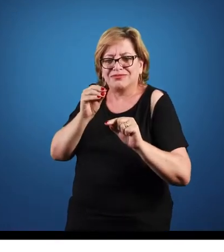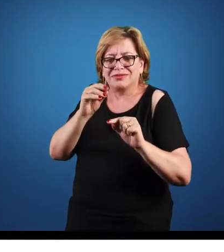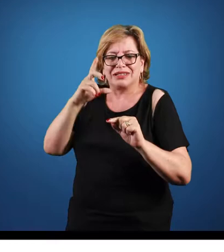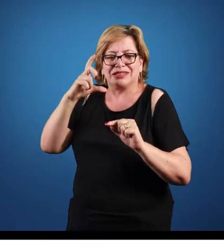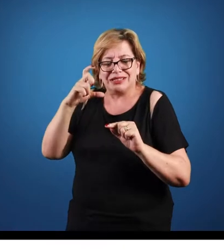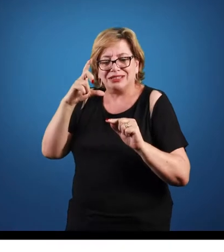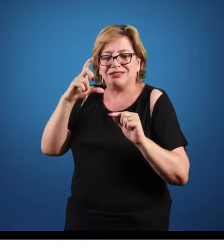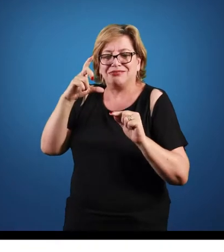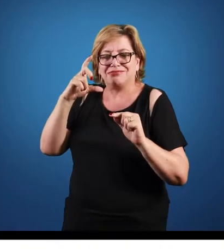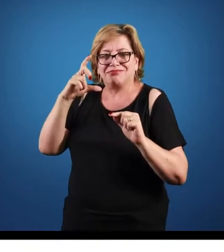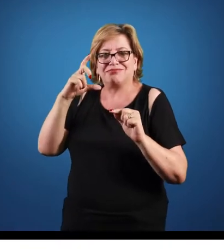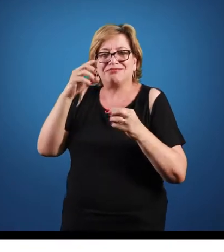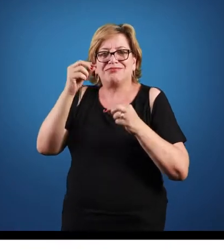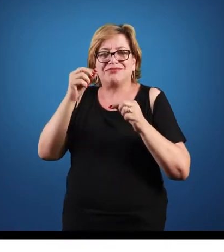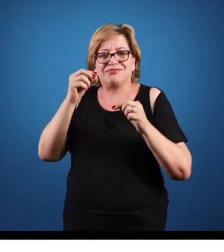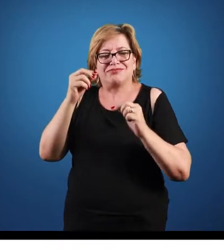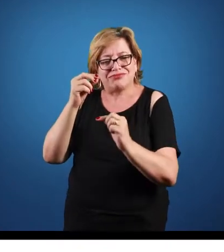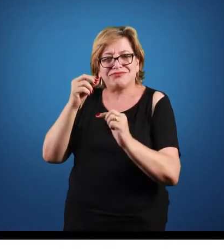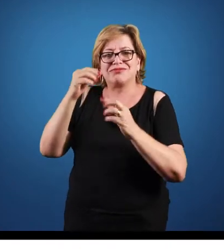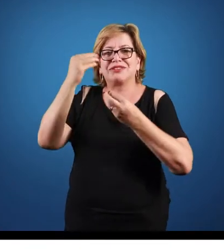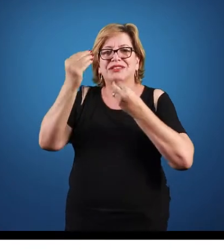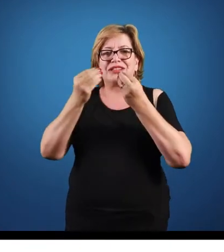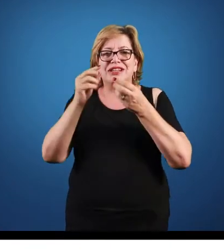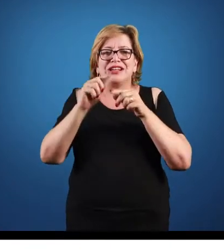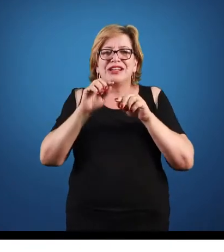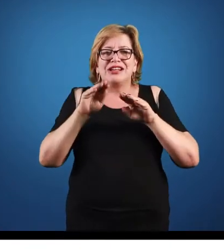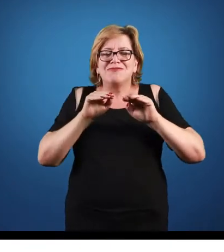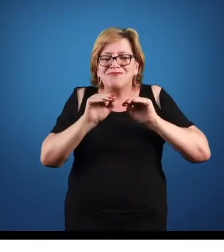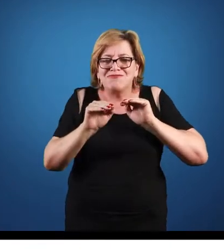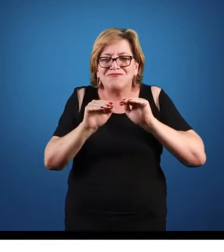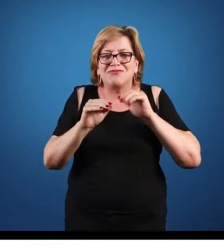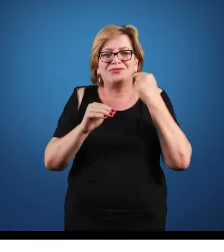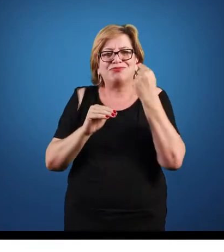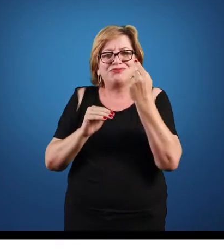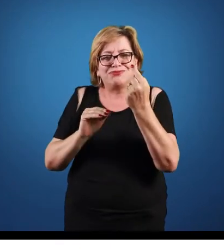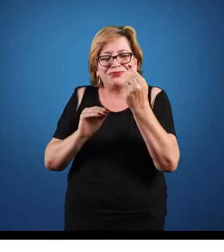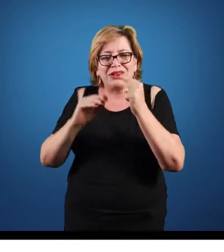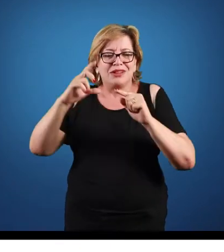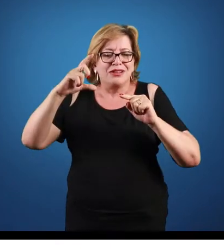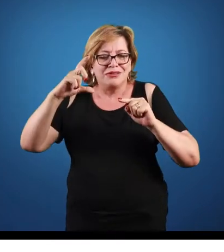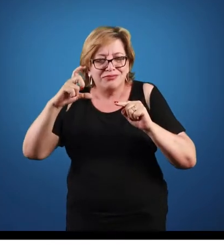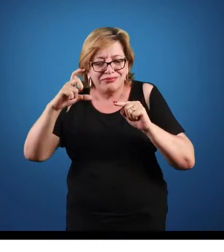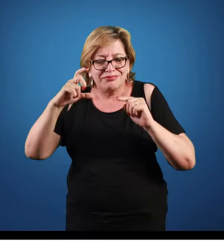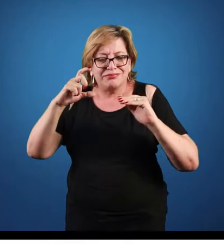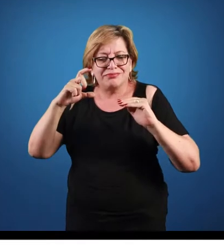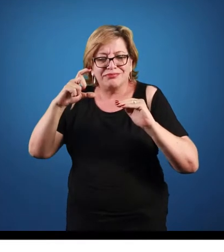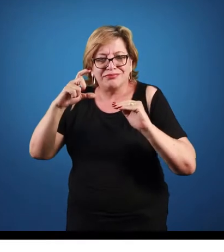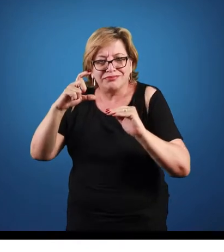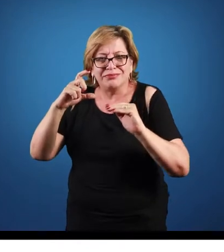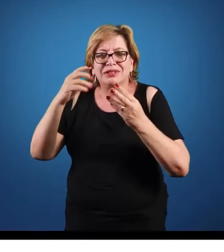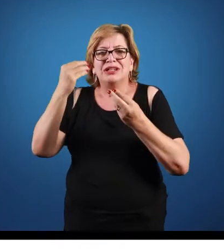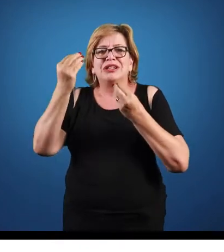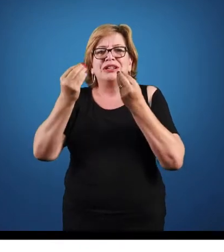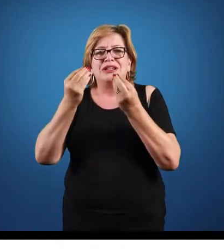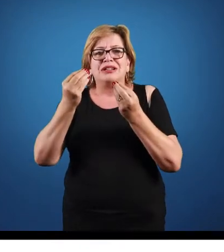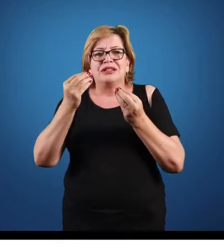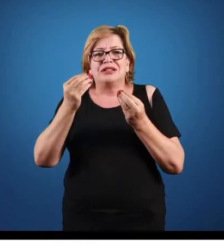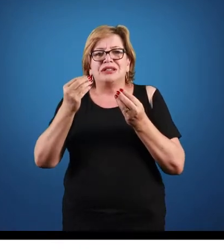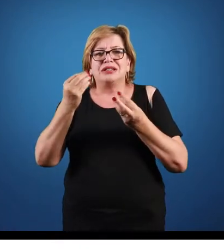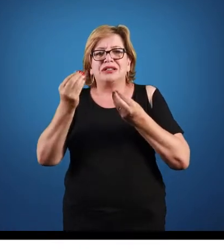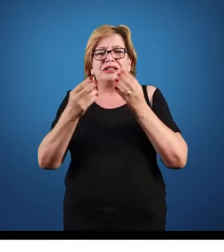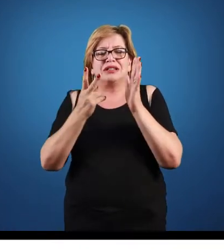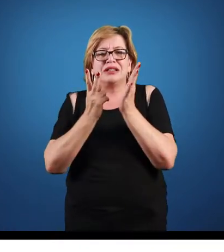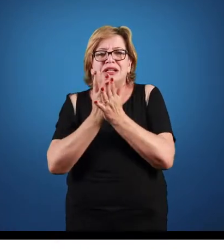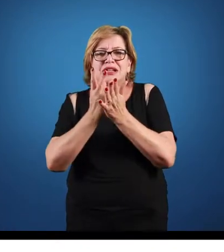estava um clique na naquele tripé zinho e fazer um movimento do do boneco dele tirar tirava fotos e gravar outro presente na